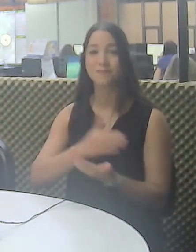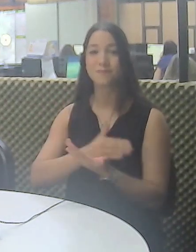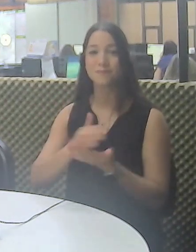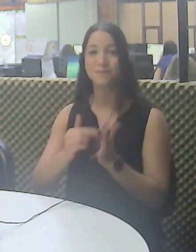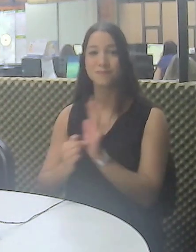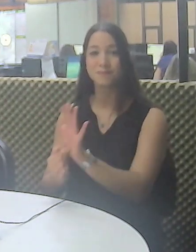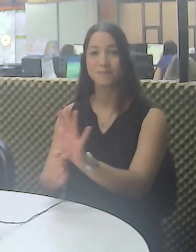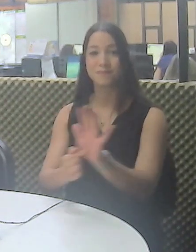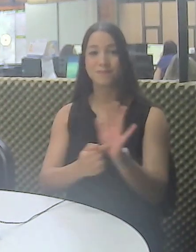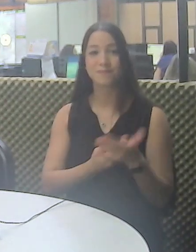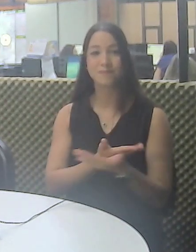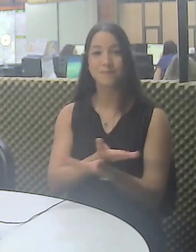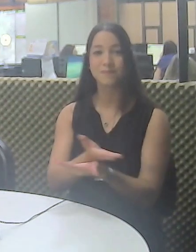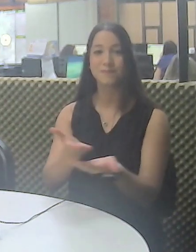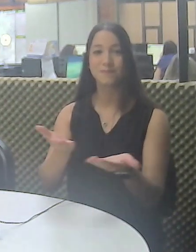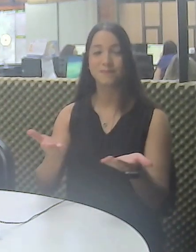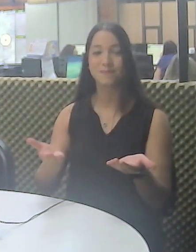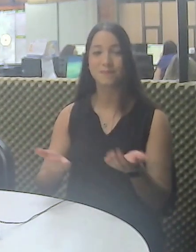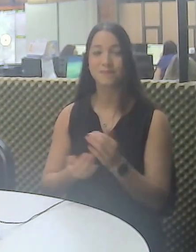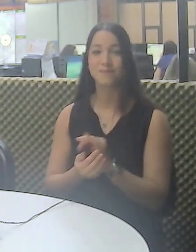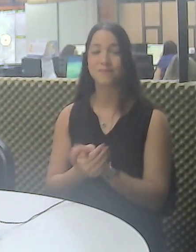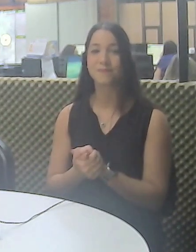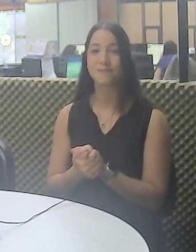Uberlândia no ar pra você.